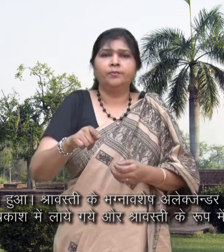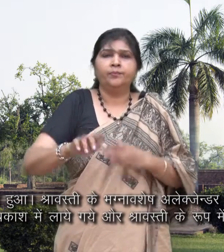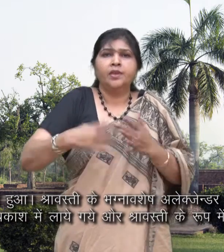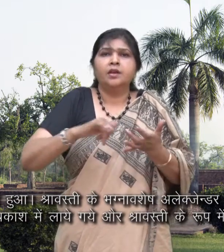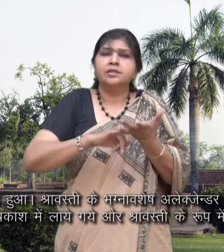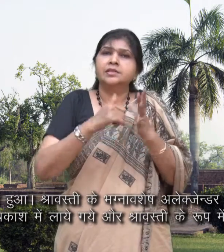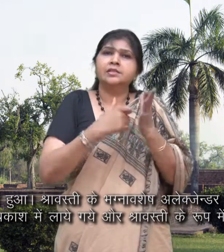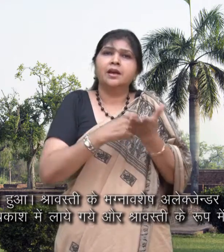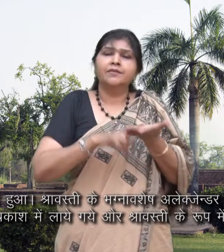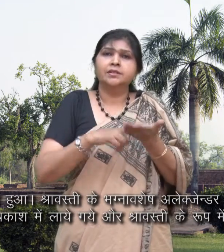गए।